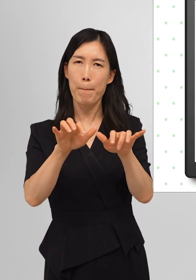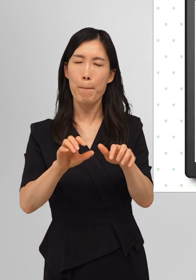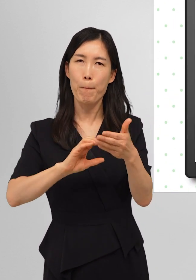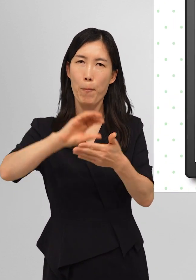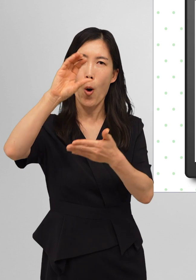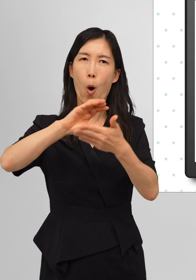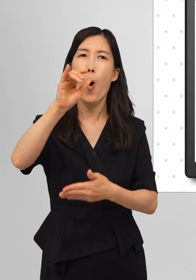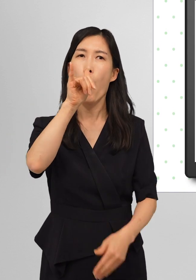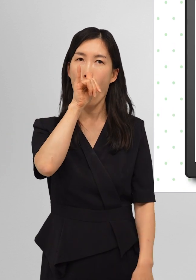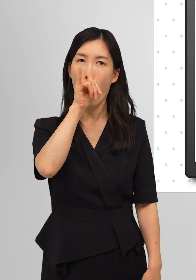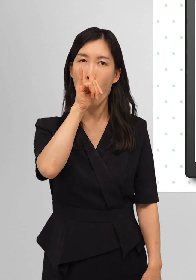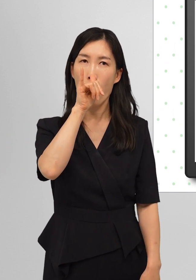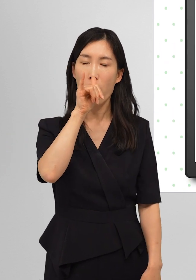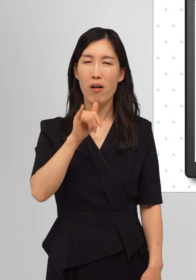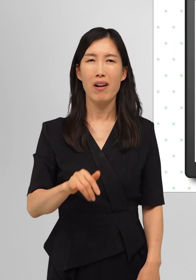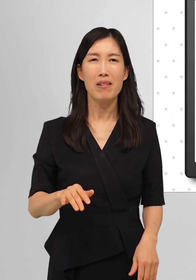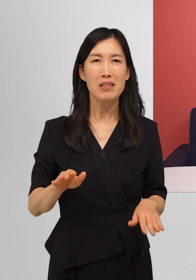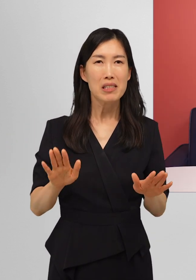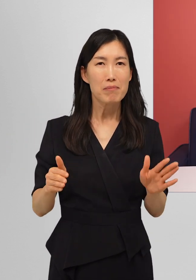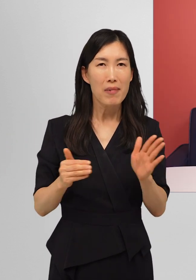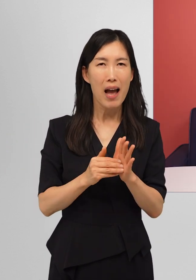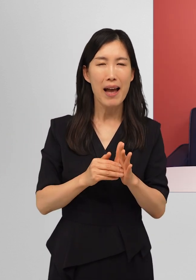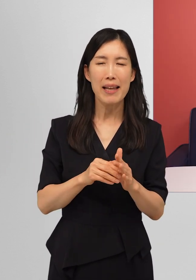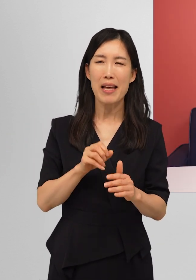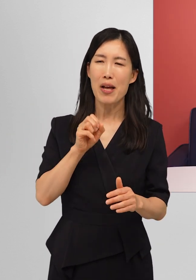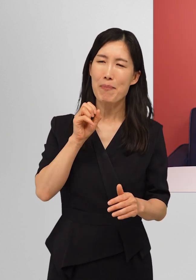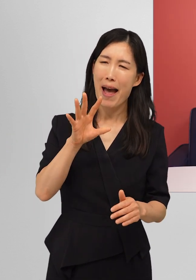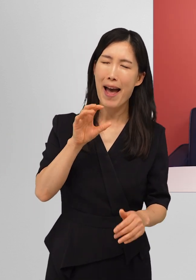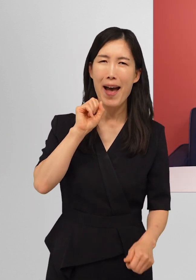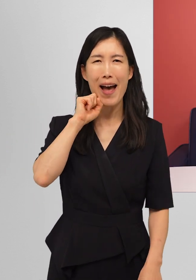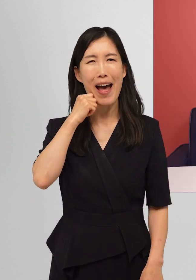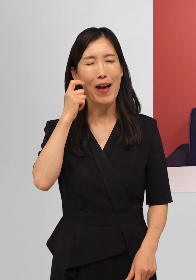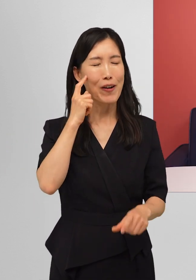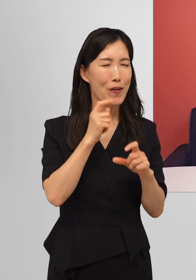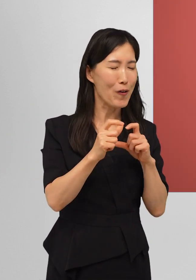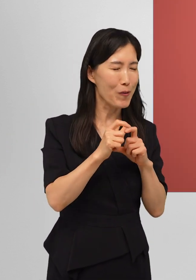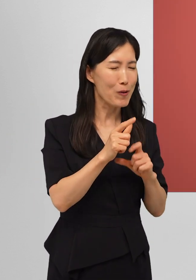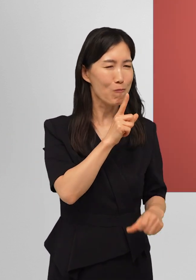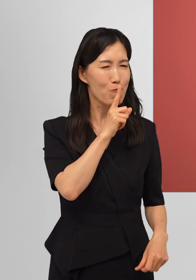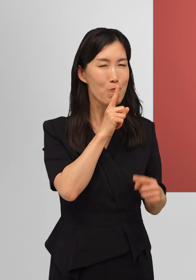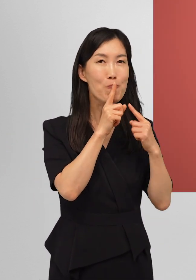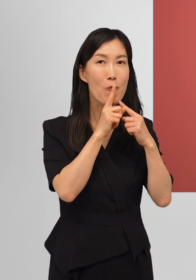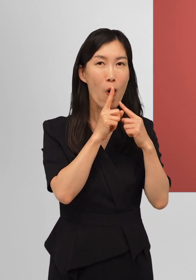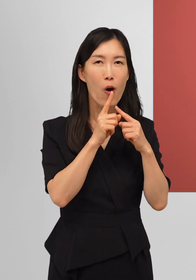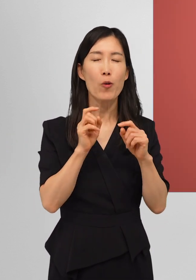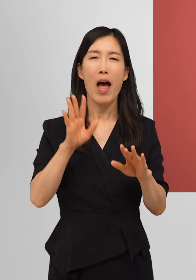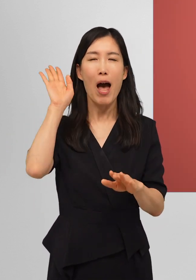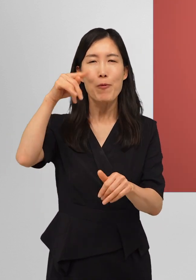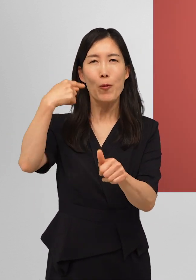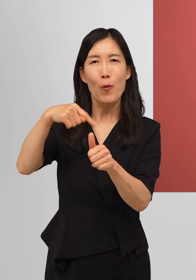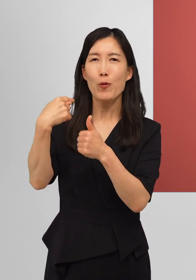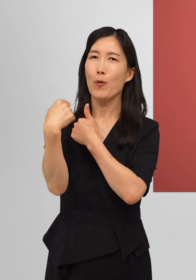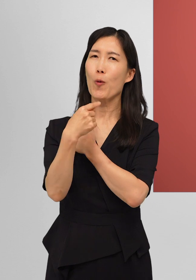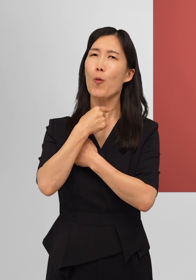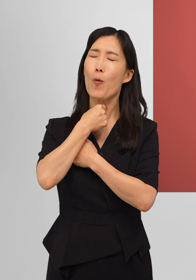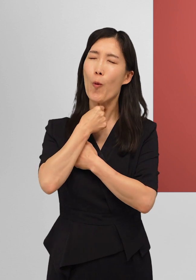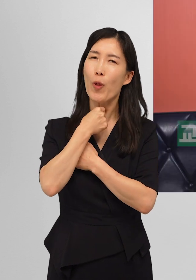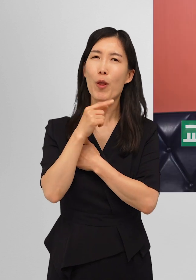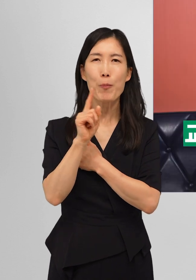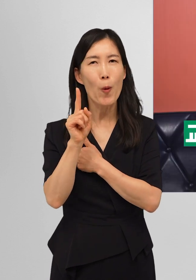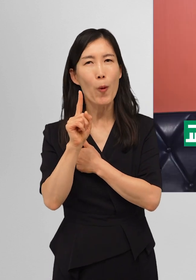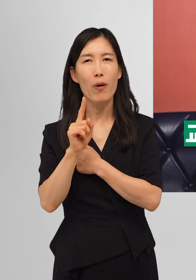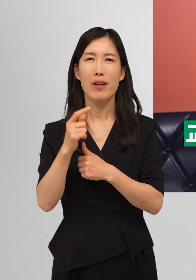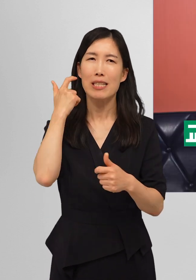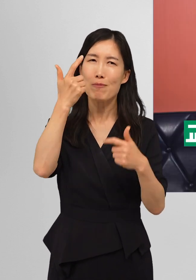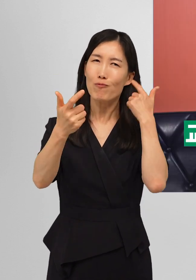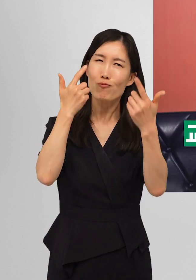하고 있는데, 이 과정이 결국은 말하기 어려웠던 고민이나 또 교육에 대한 희망이나 여러 질문들